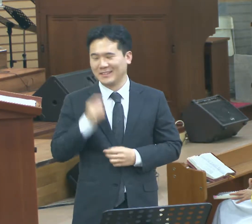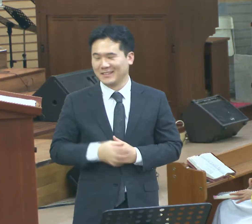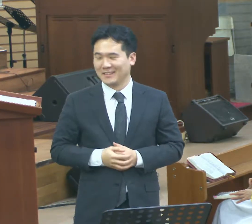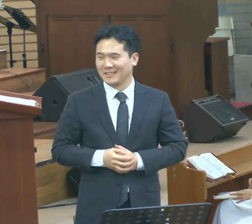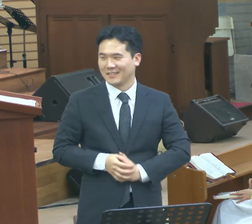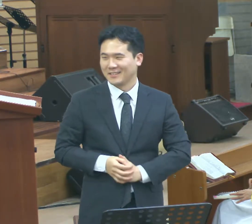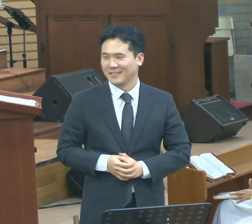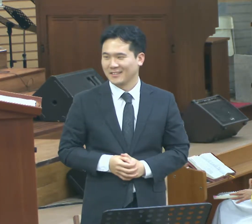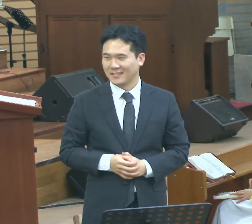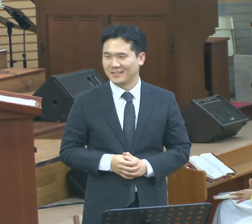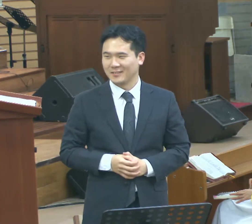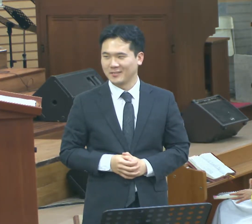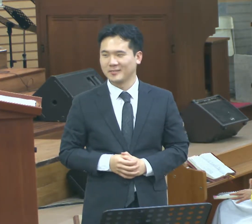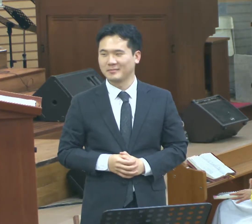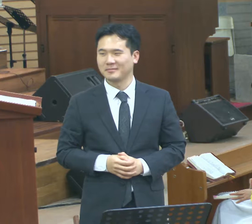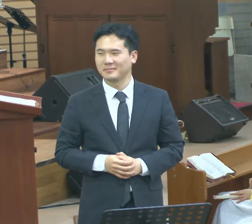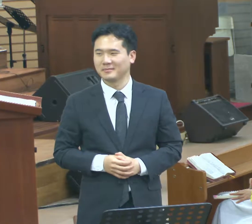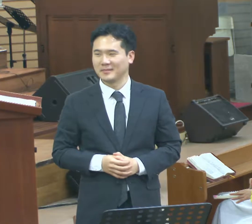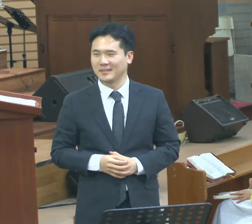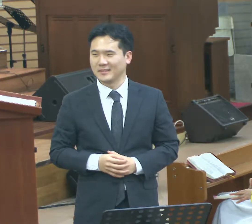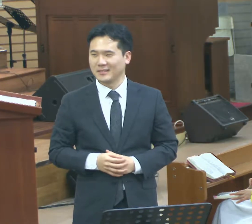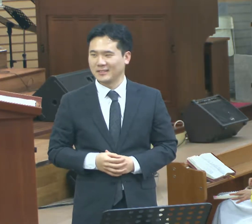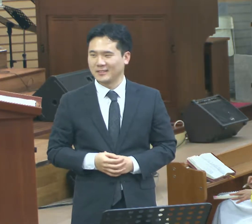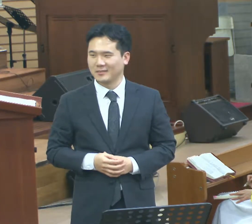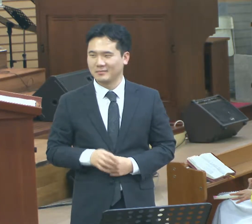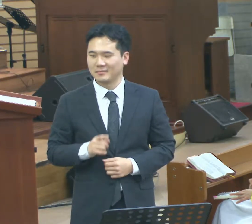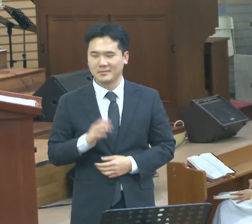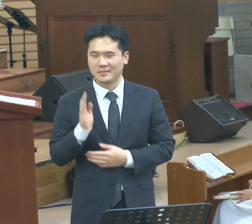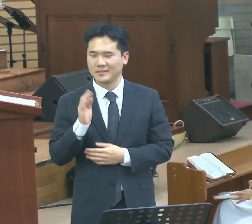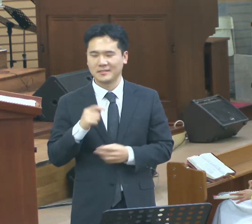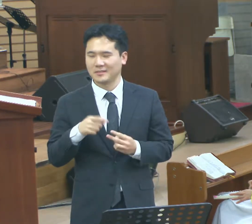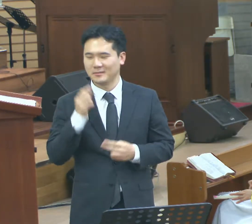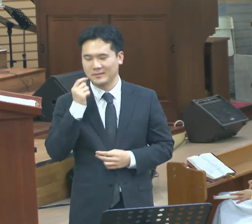근데 저는 알고 있으니까 아멘 하잖아요.